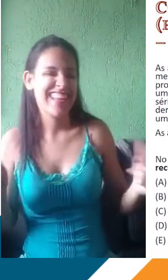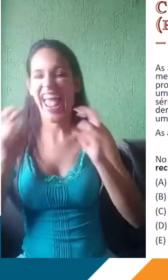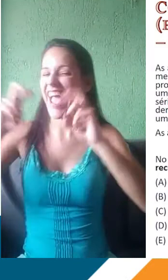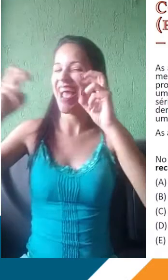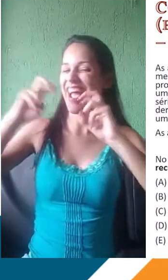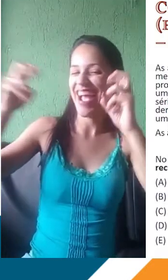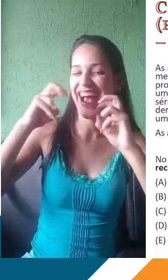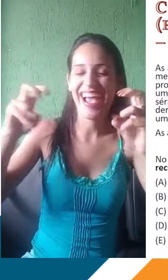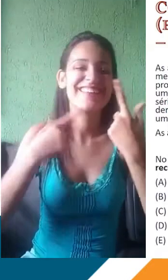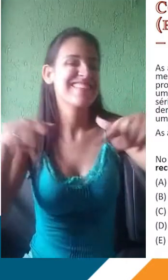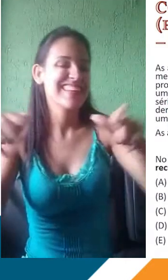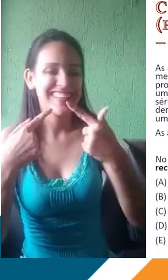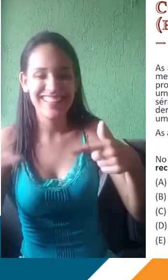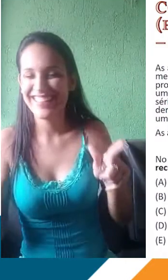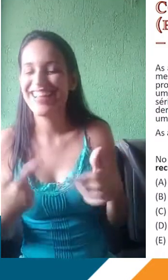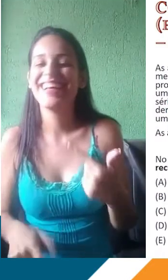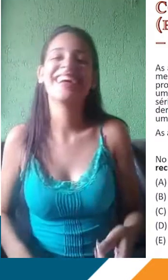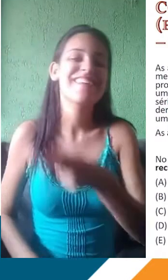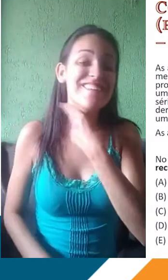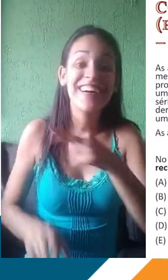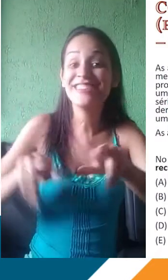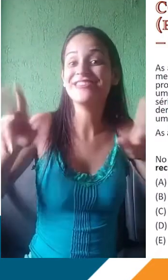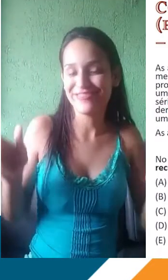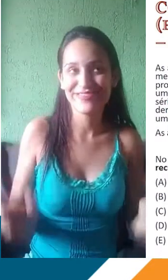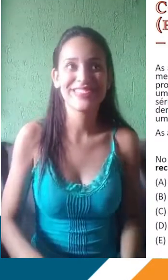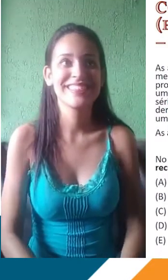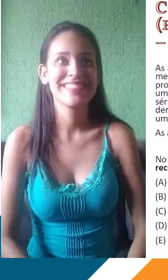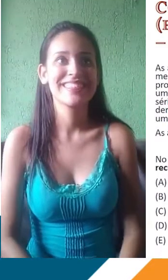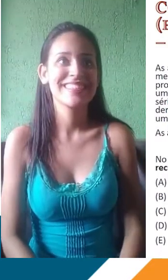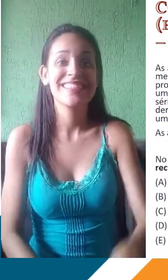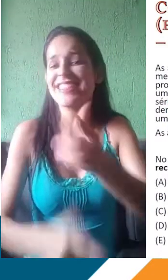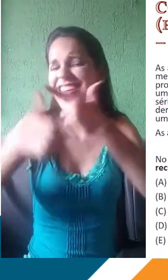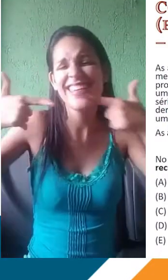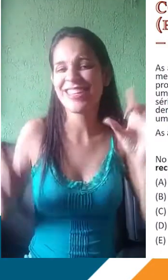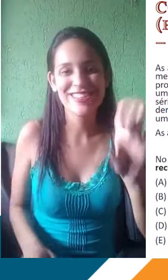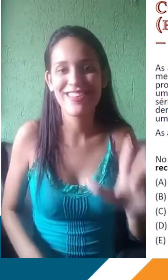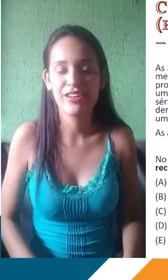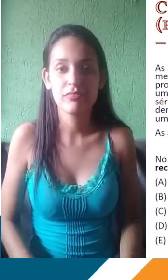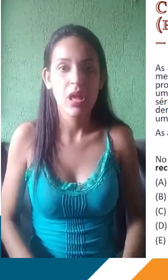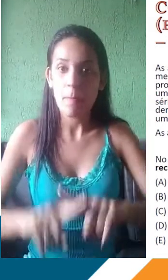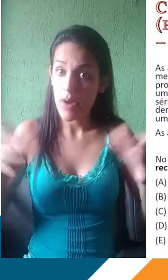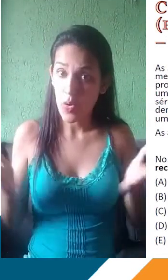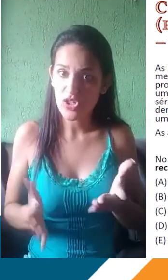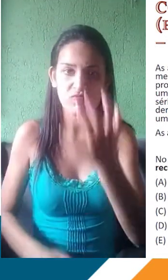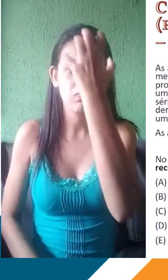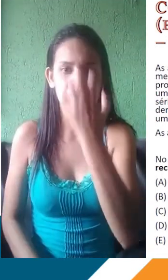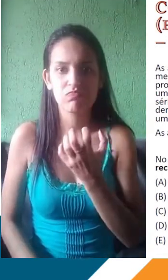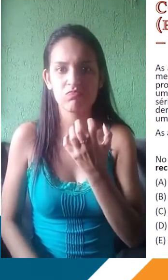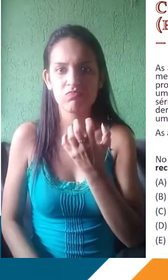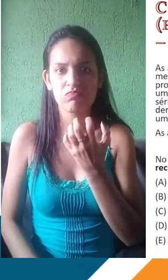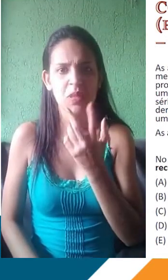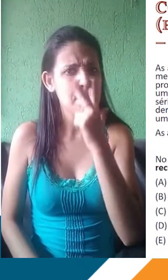alto, riem musical, riem desafinado, riem sem motivo. Riem. Hoje de manhã estavam sérias. Era como